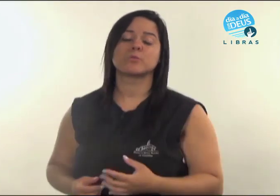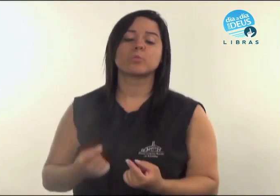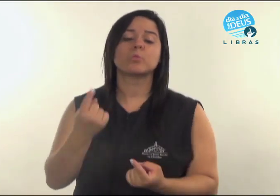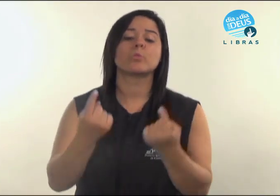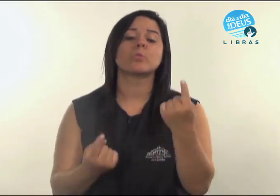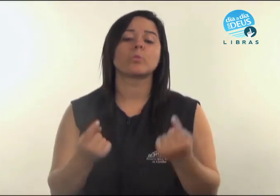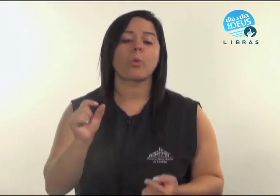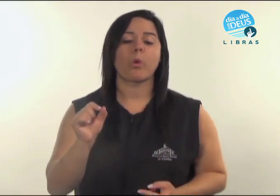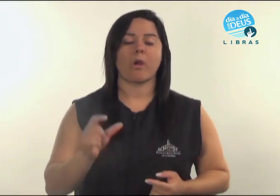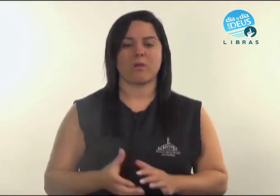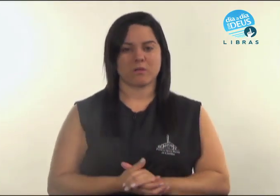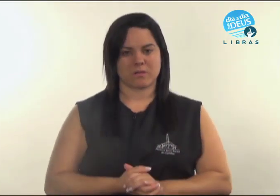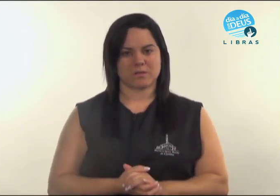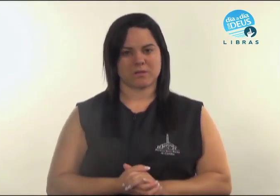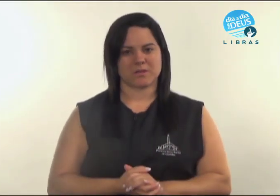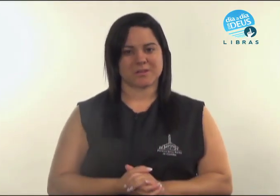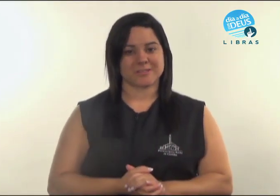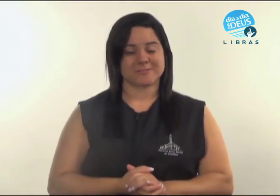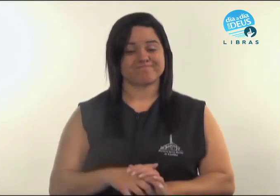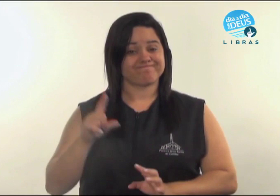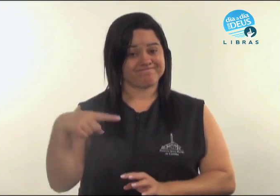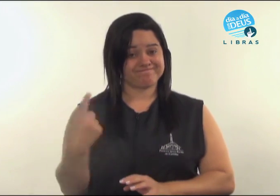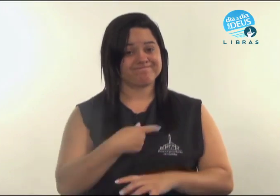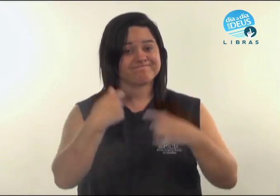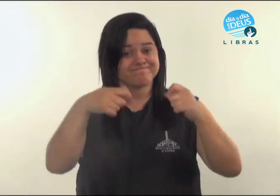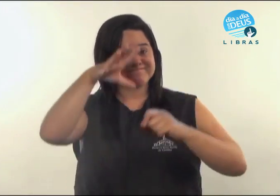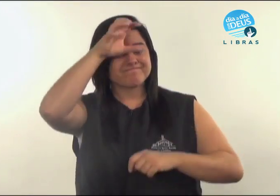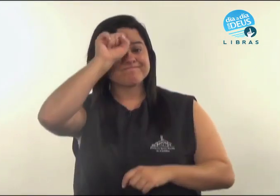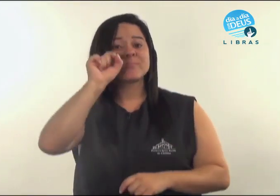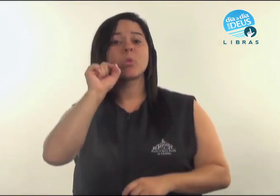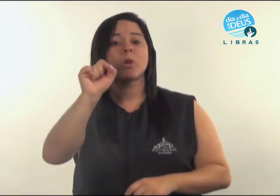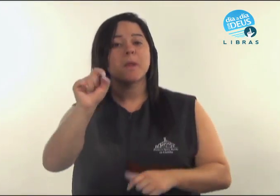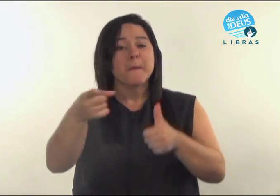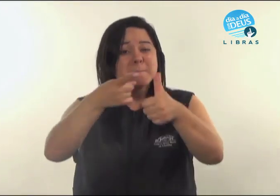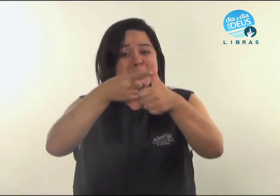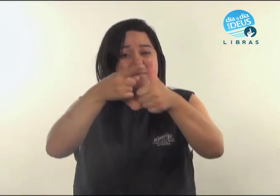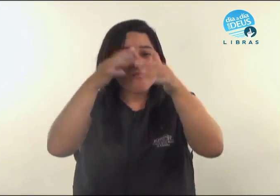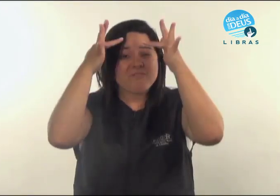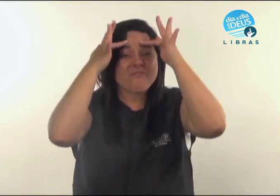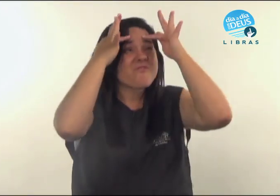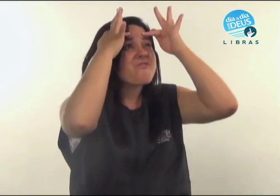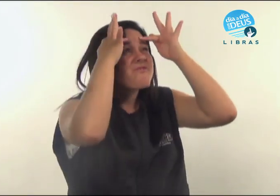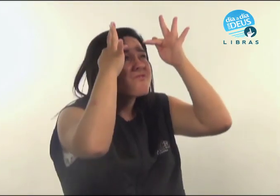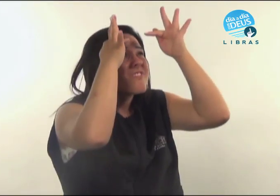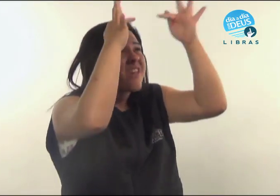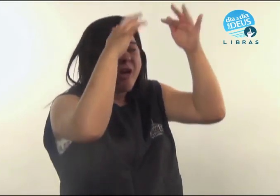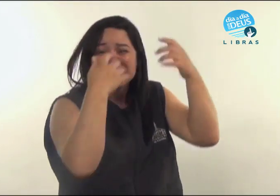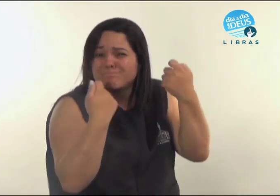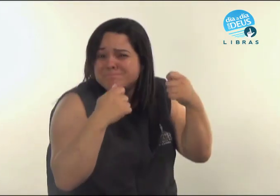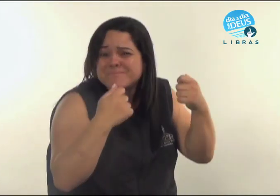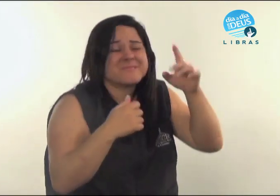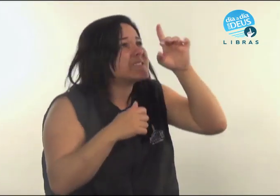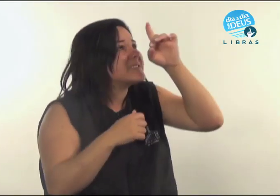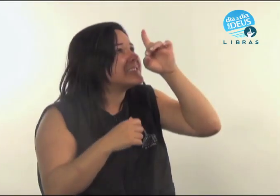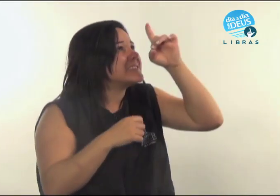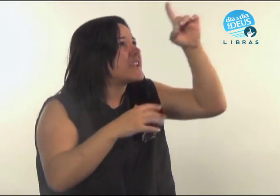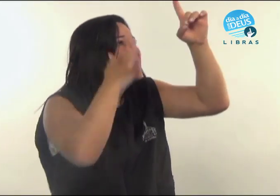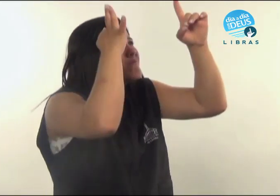O que a palavra de Deus quer nos ensinar é que a nossa primeira lealdade deve ser para com o Senhor da nossa vida